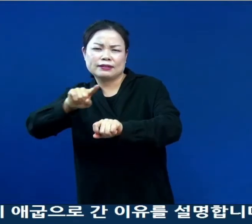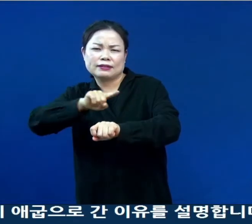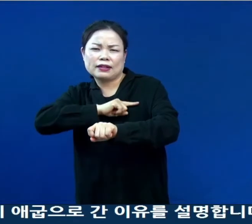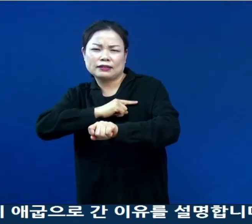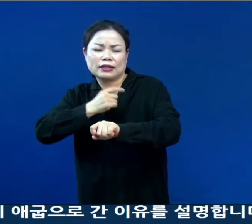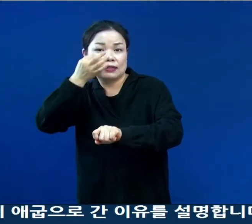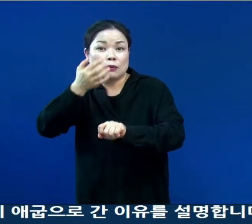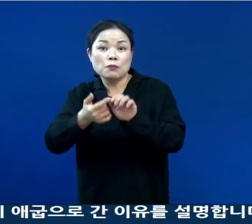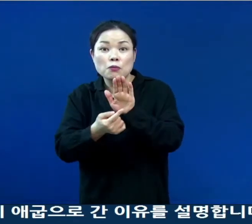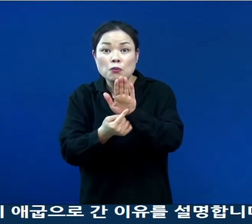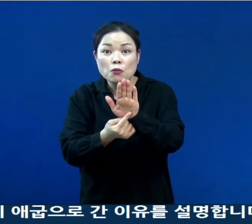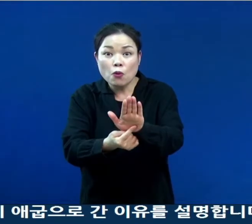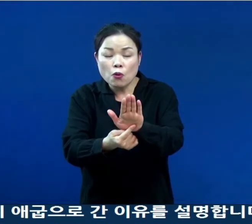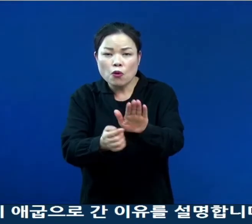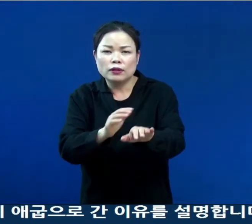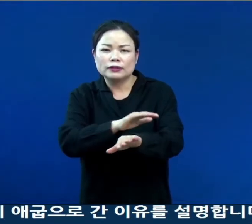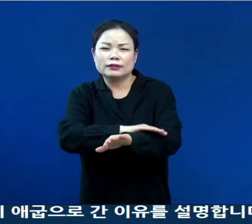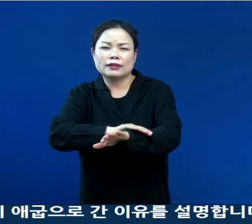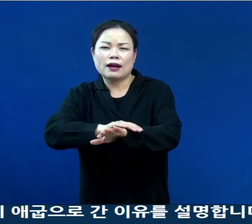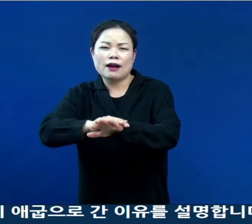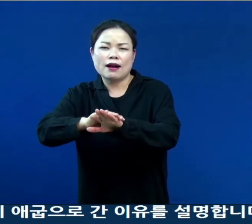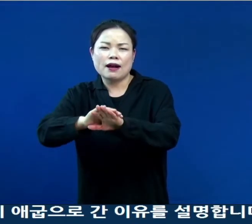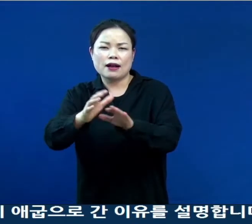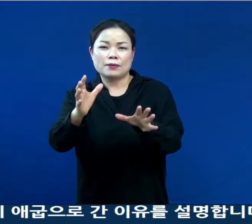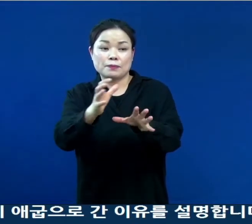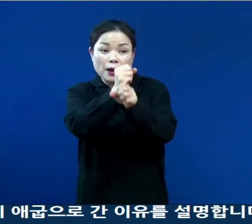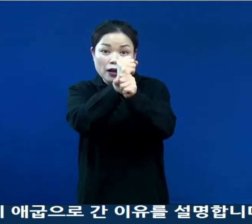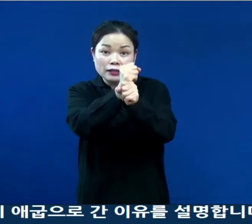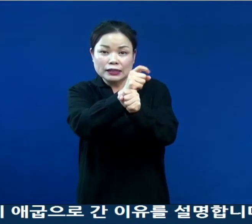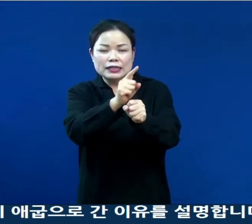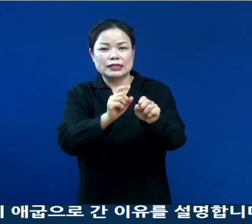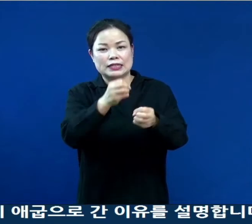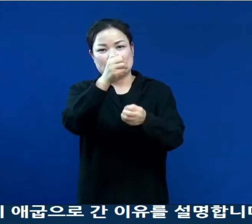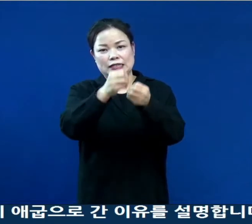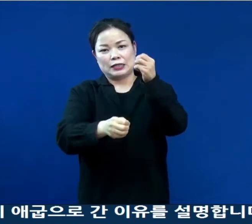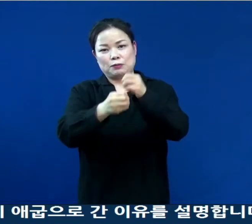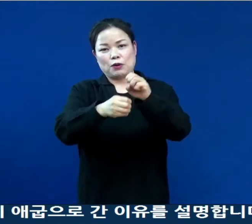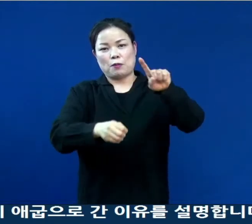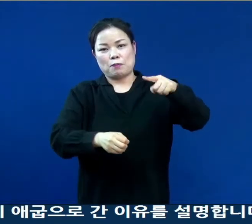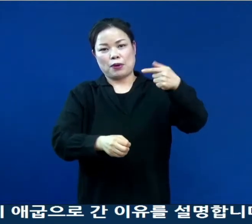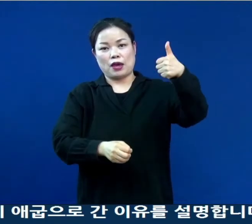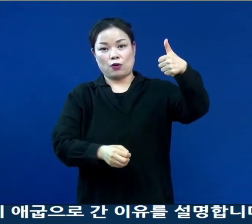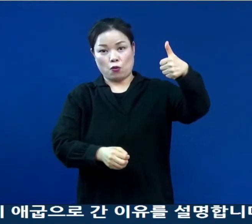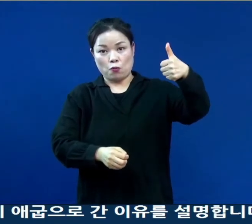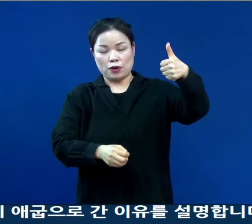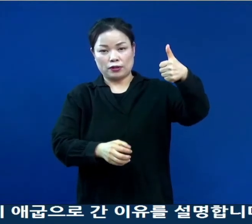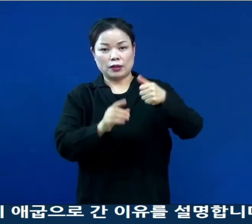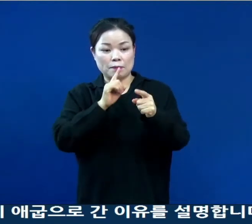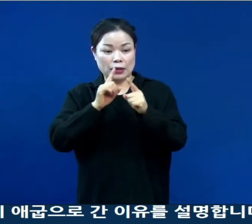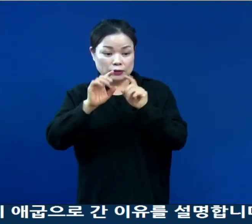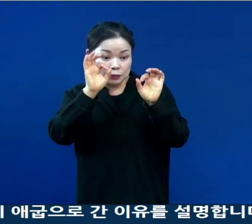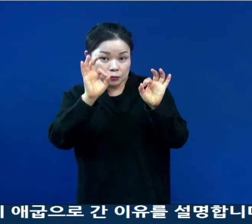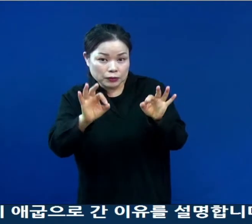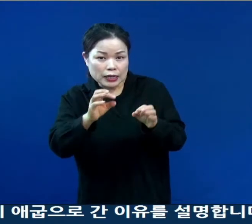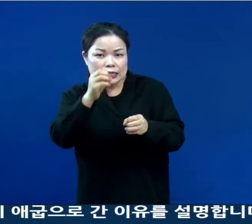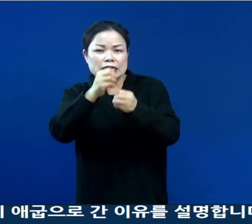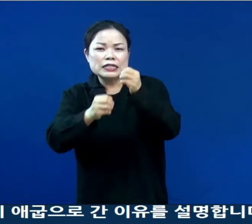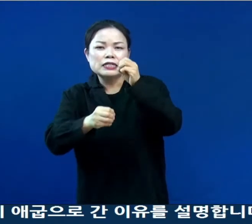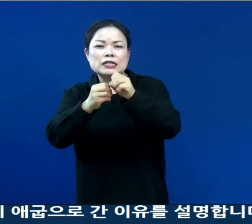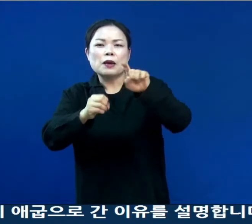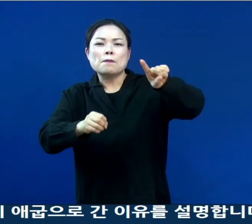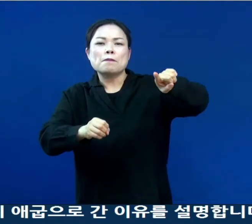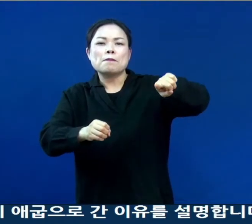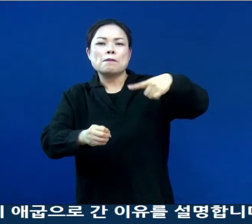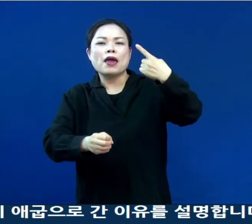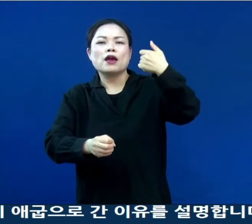잘 보여주고 가장 잘 축약한 곳이 있는데 바로 시편 105편입니다. 여러분 말씀을 펼치셔서 시편